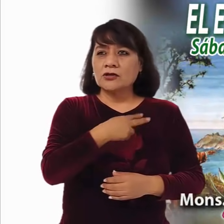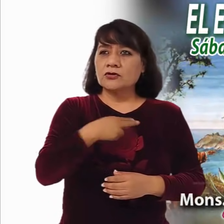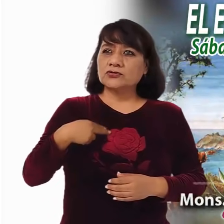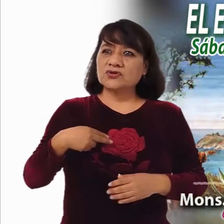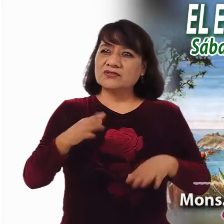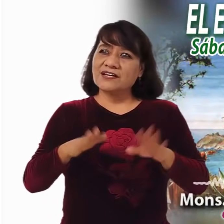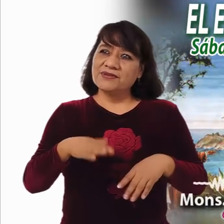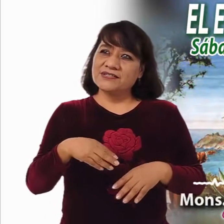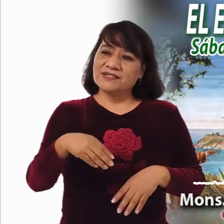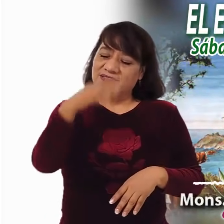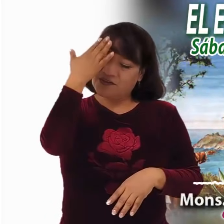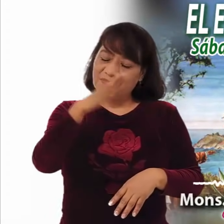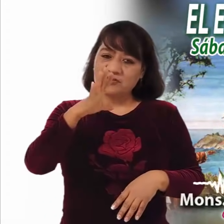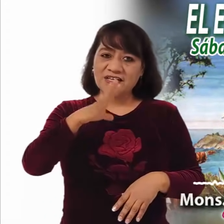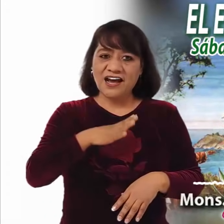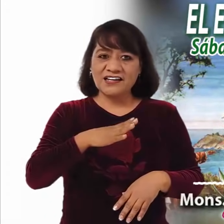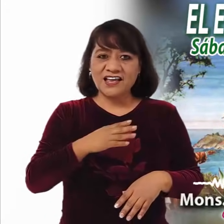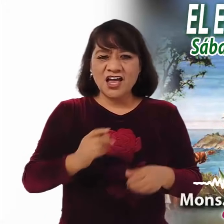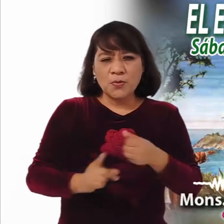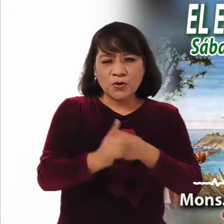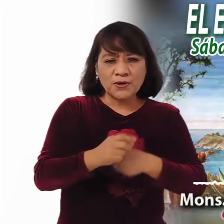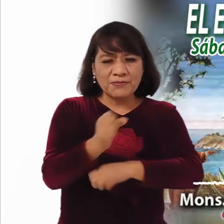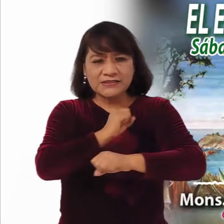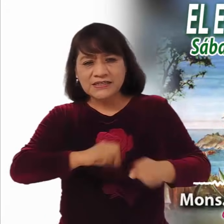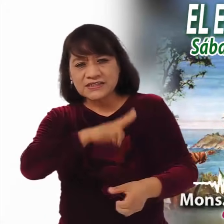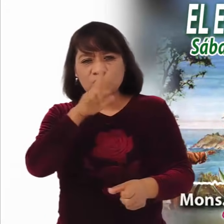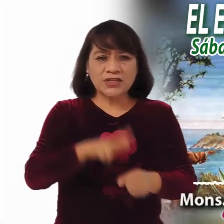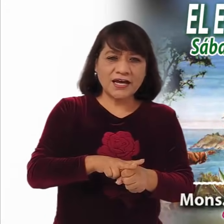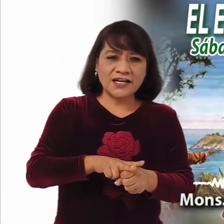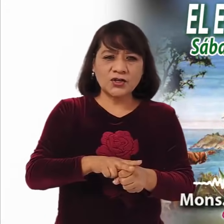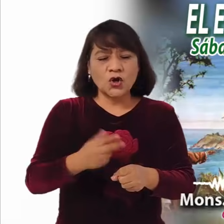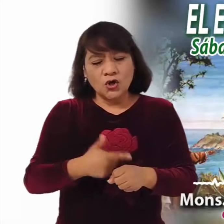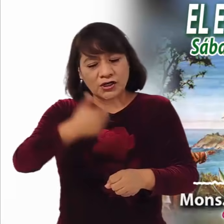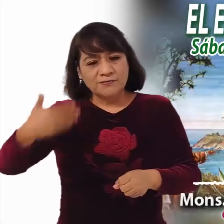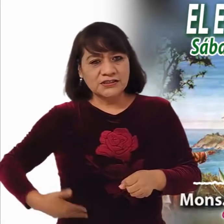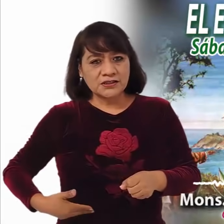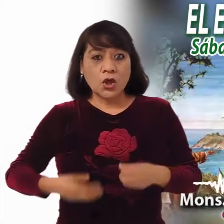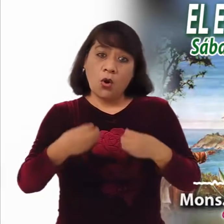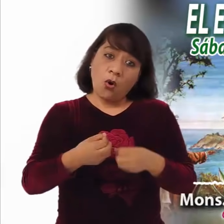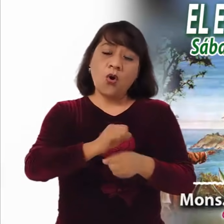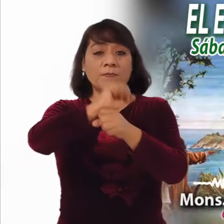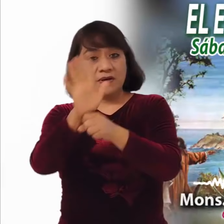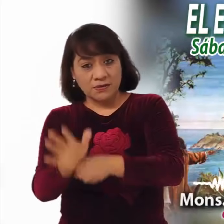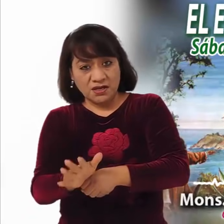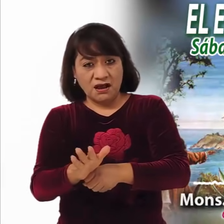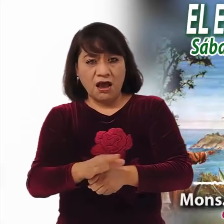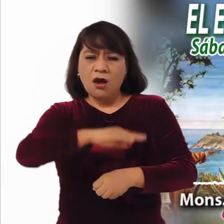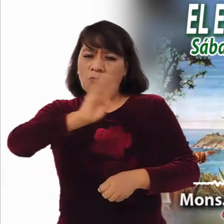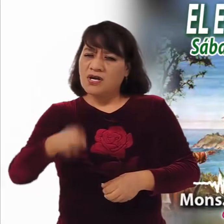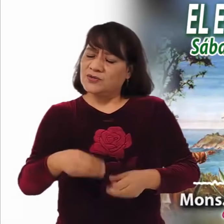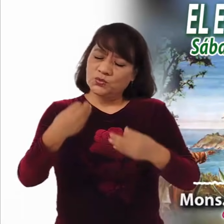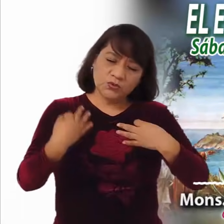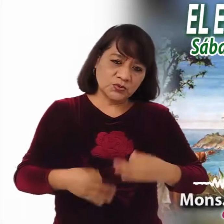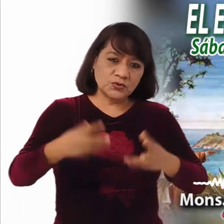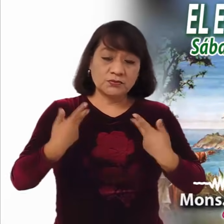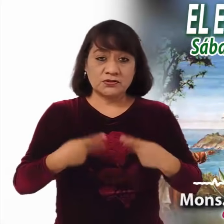Cuando escuchamos hablar de desastres naturales o de graves accidentes, o ahora de la pandemia, donde mueren